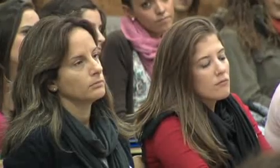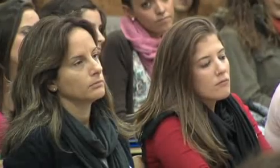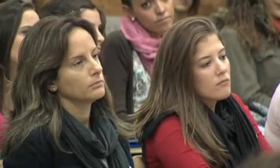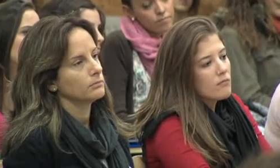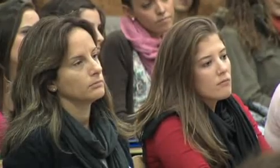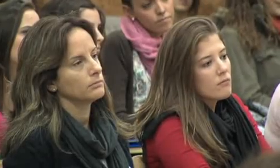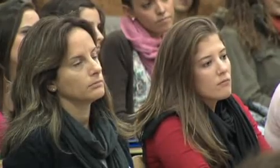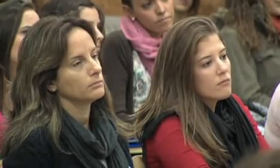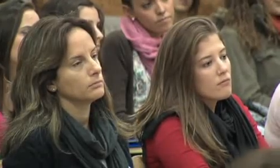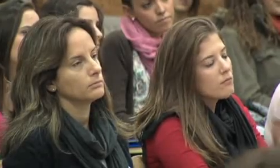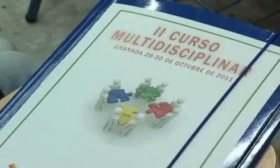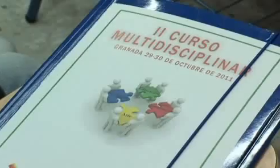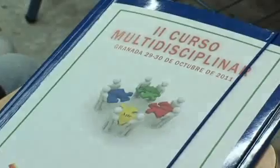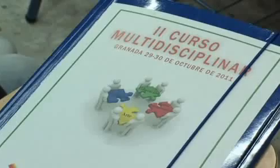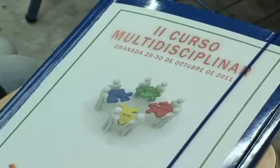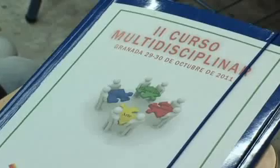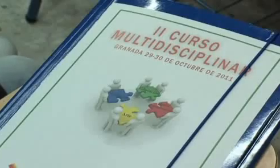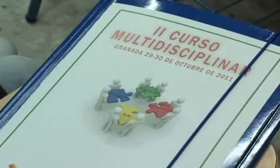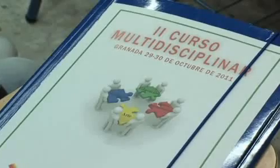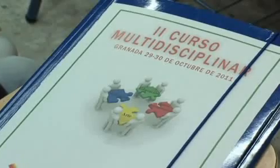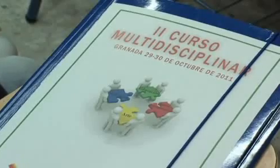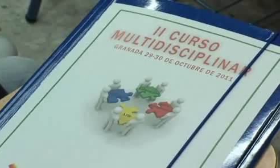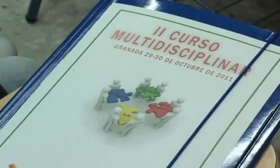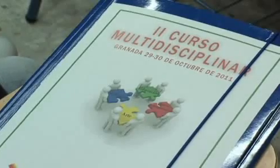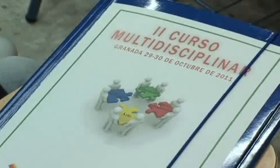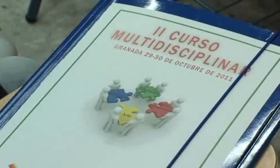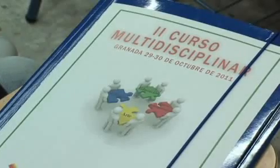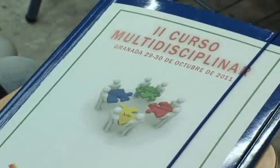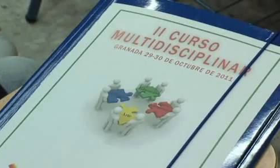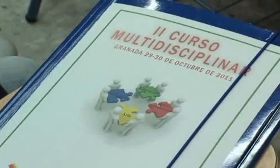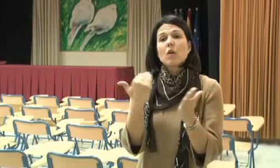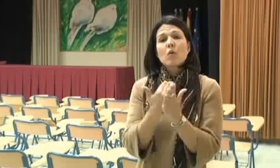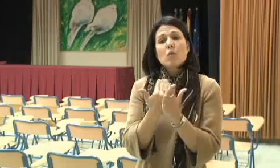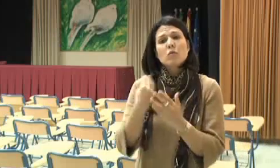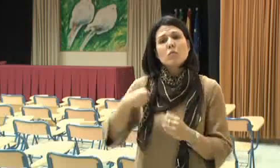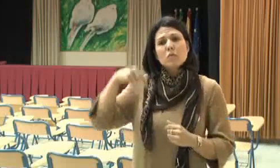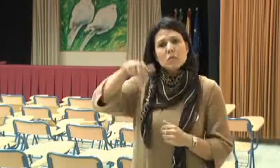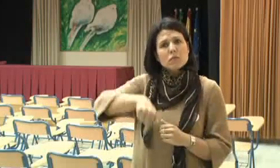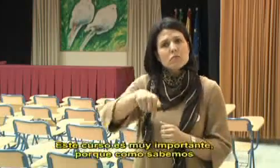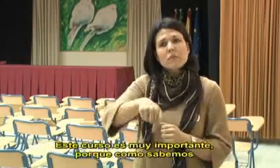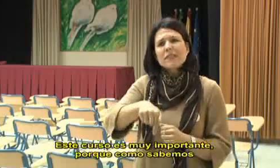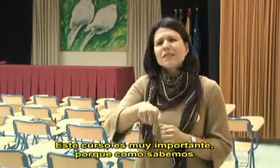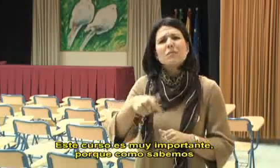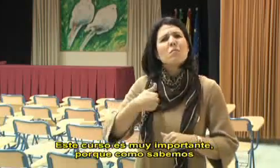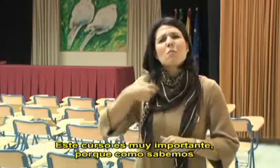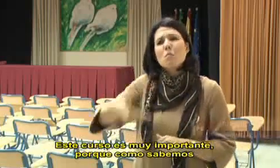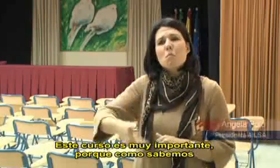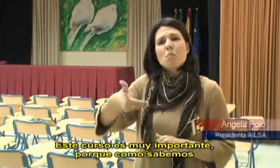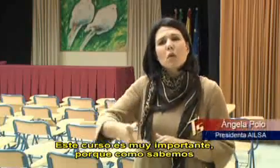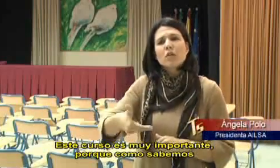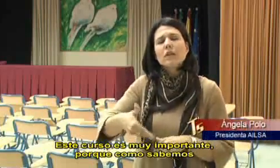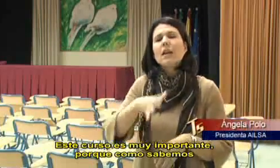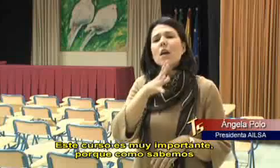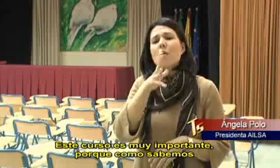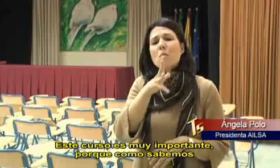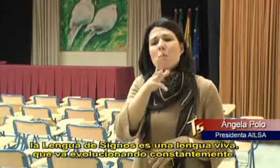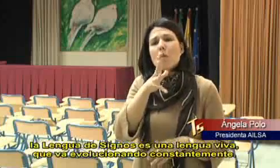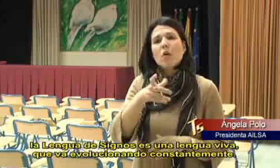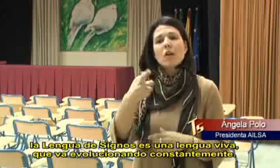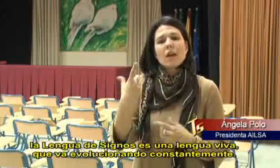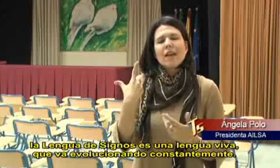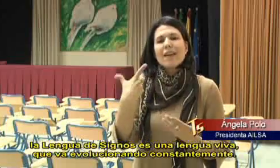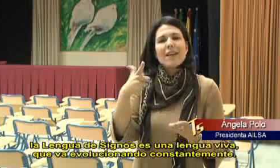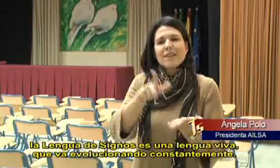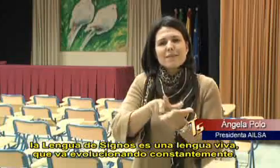Este curso es muy importante porque con Como sabemos,